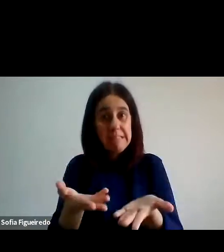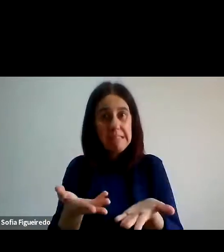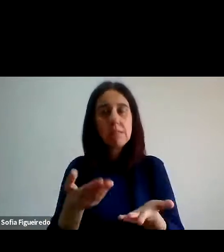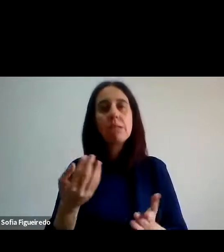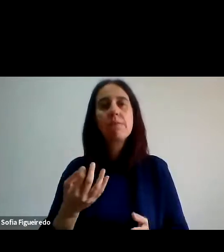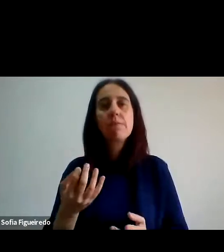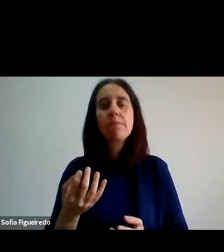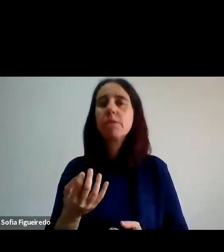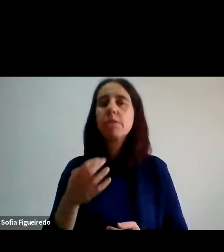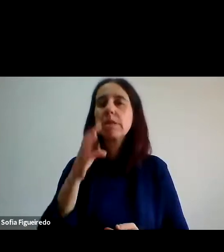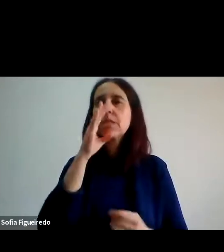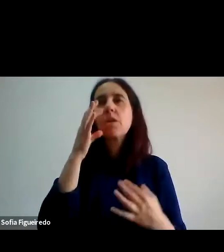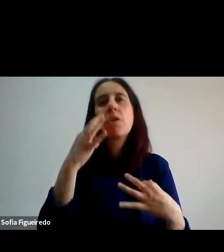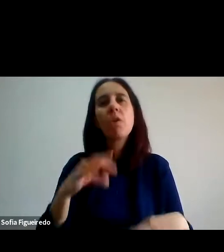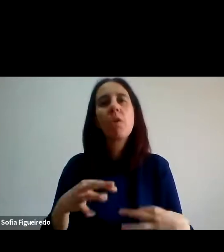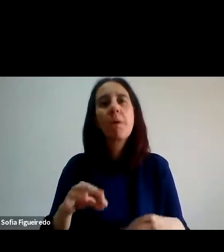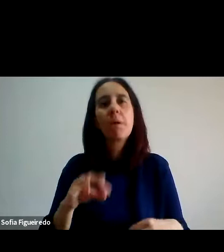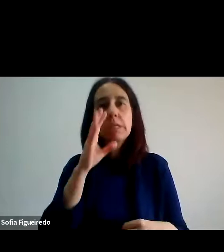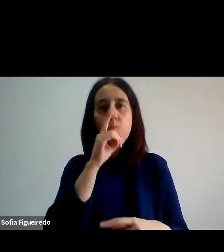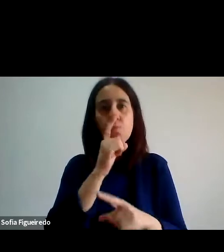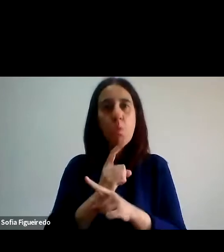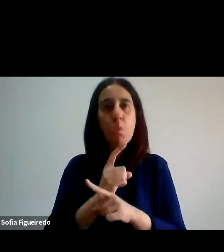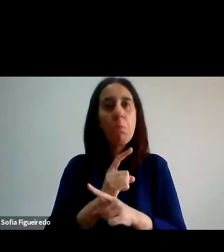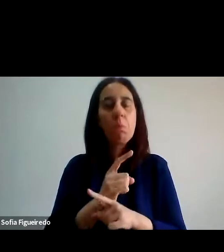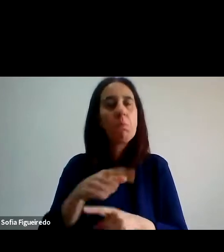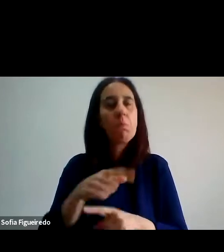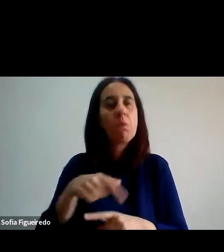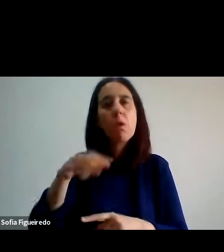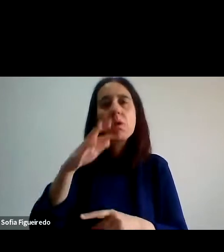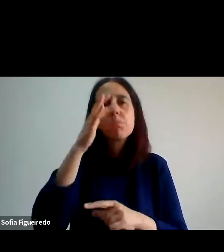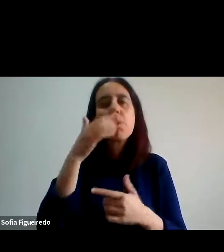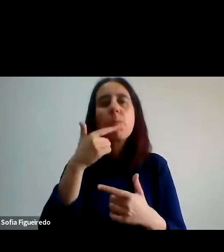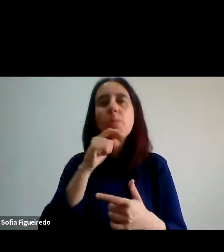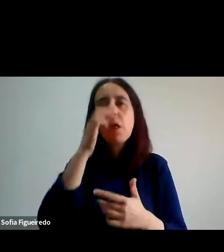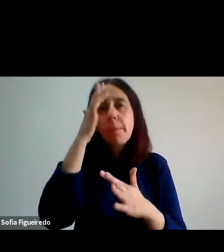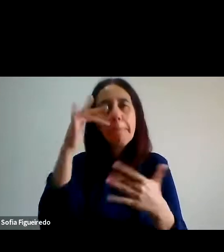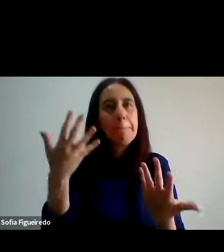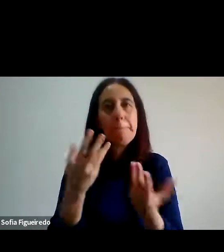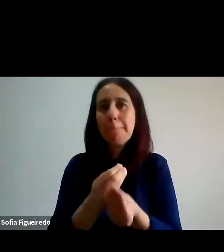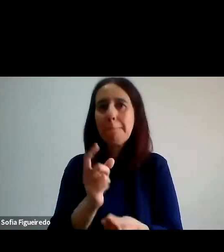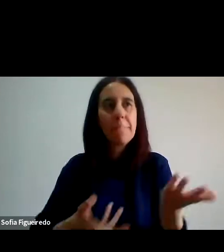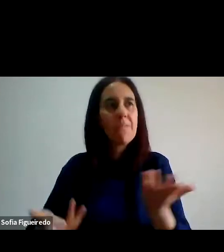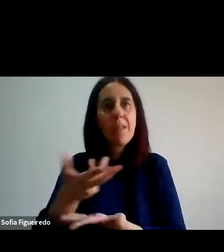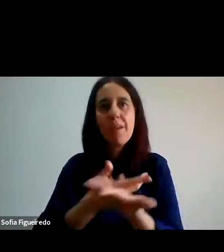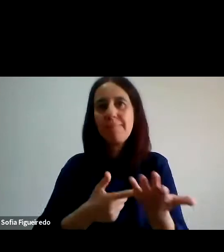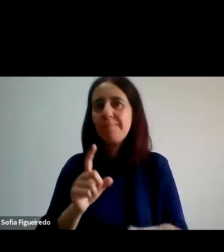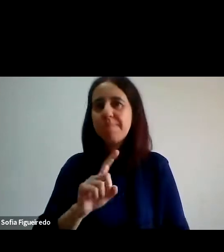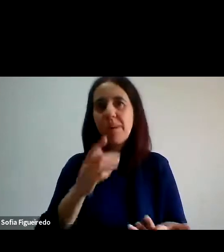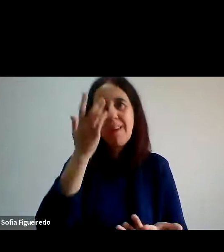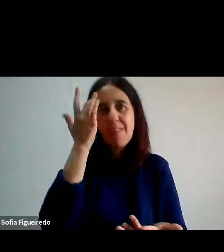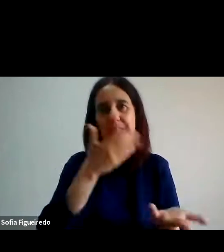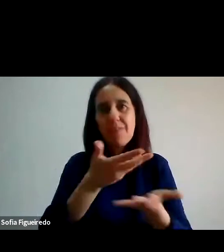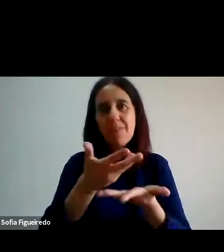contexto normal, num contexto comum, se calhar nunca teríamos oportunidade para estarmos juntos e falar desta forma, falar com esta facilidade